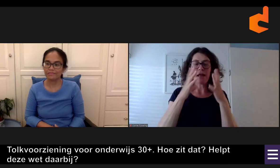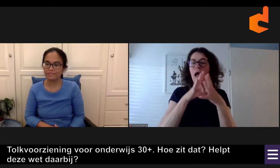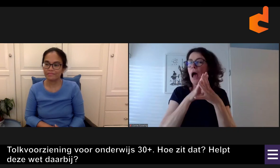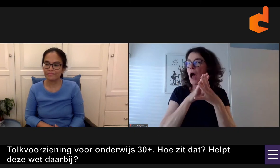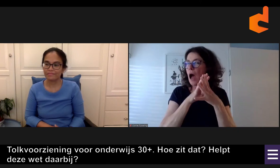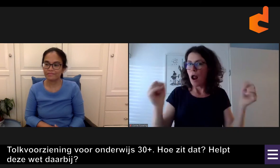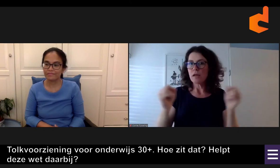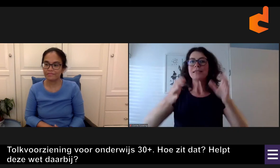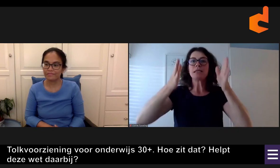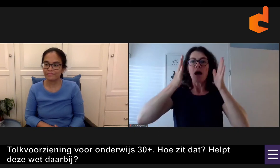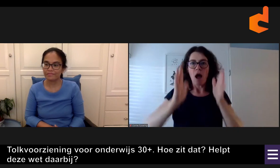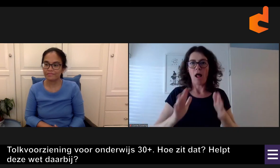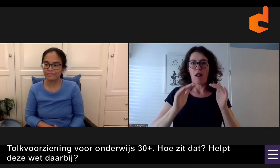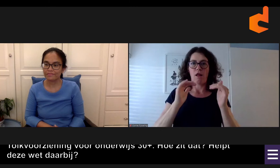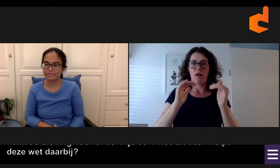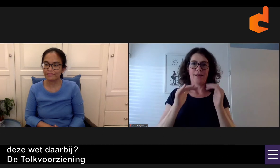De tolkvoorziening,